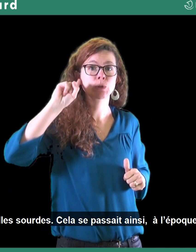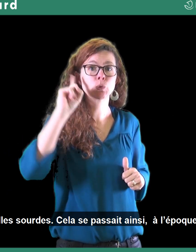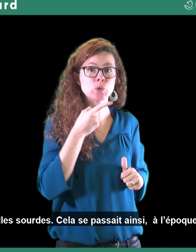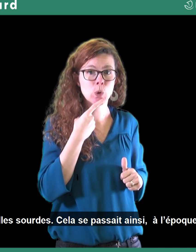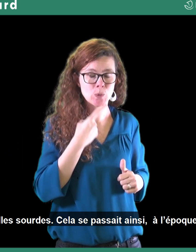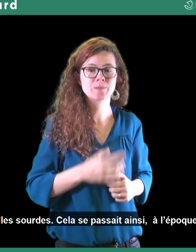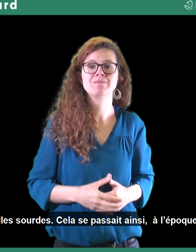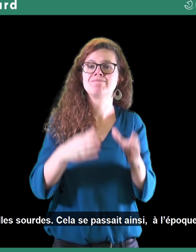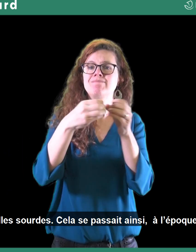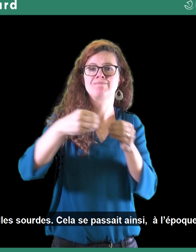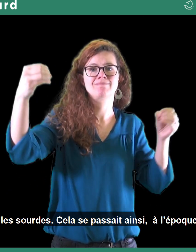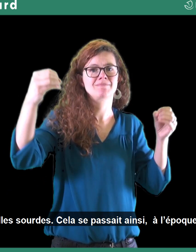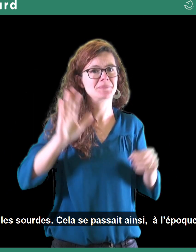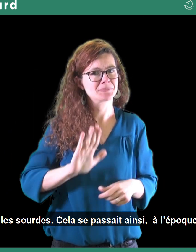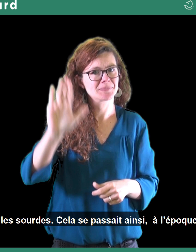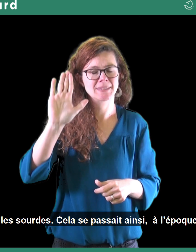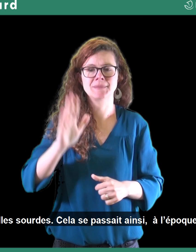Cela se passait ainsi à l'époque.